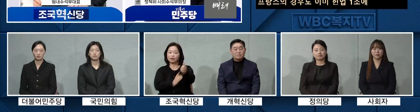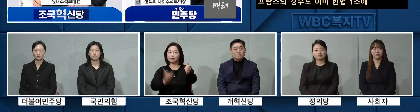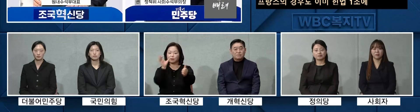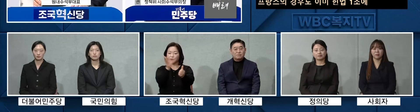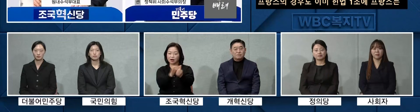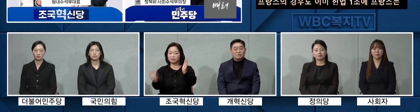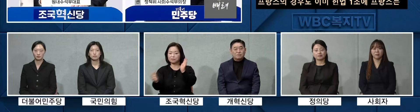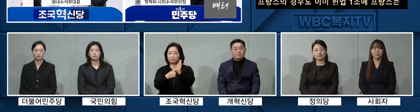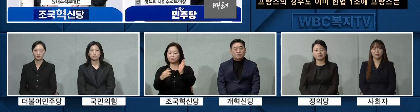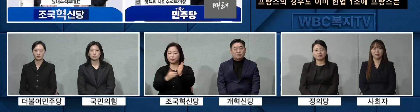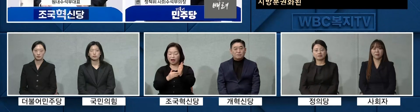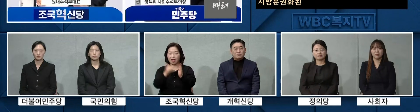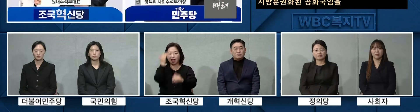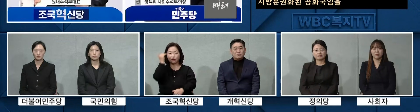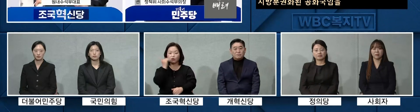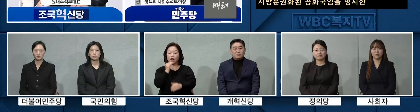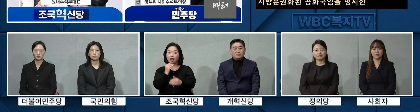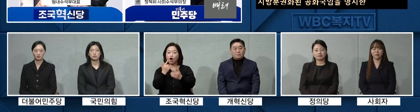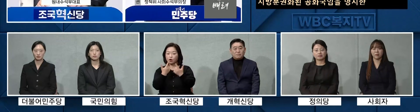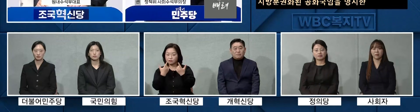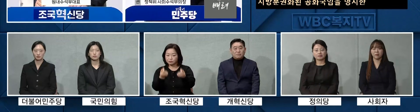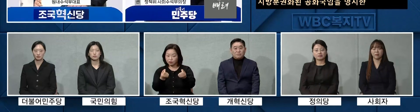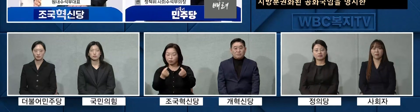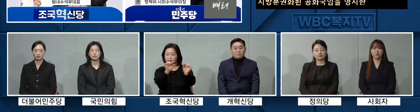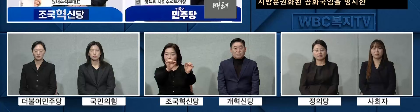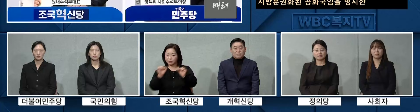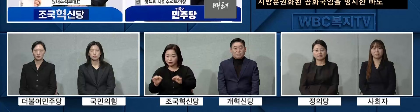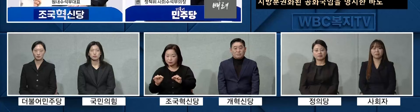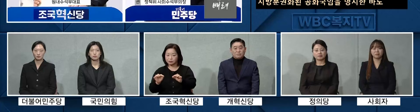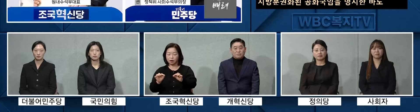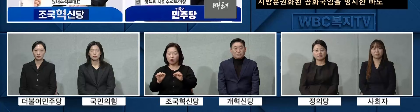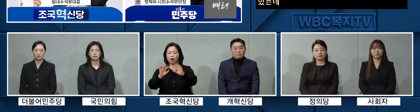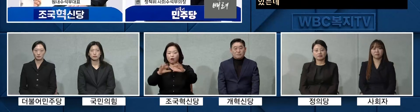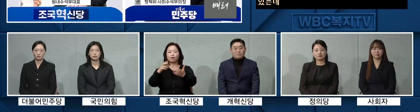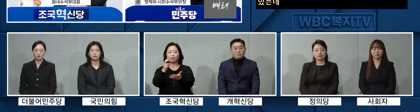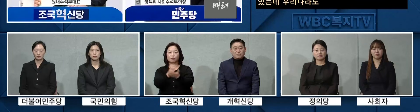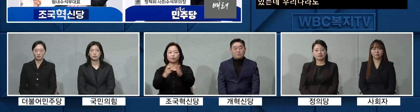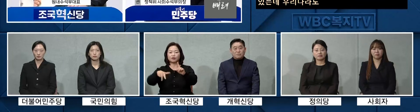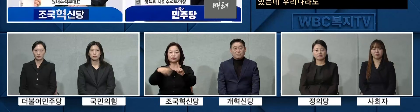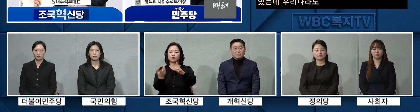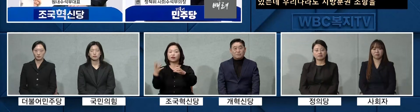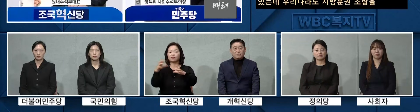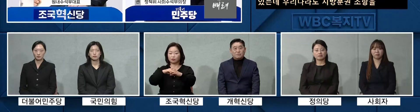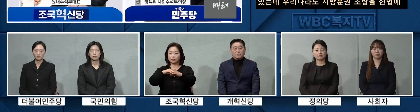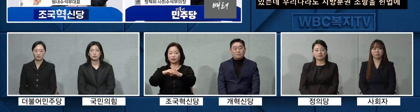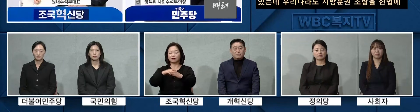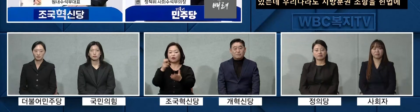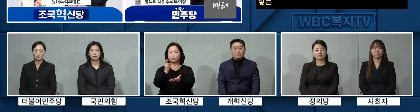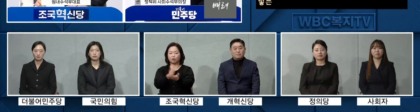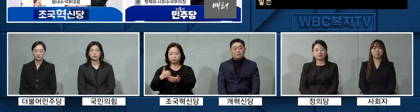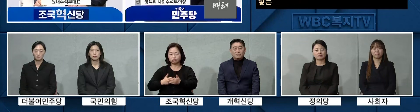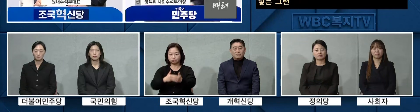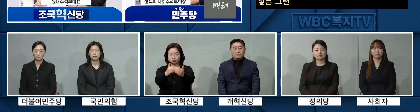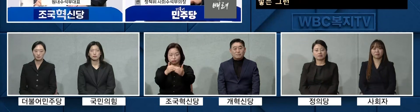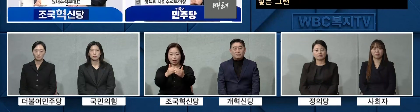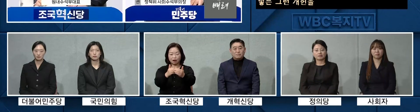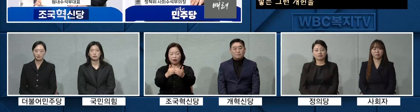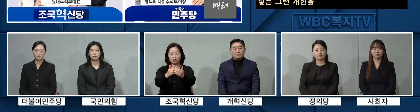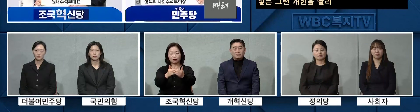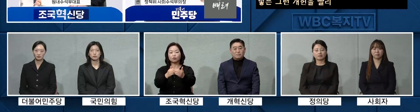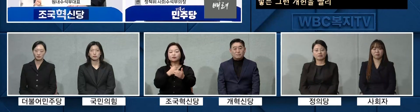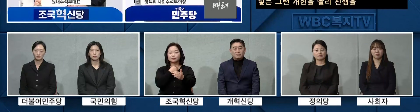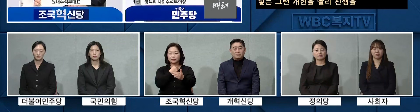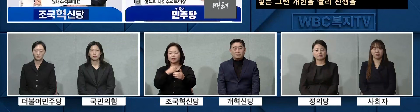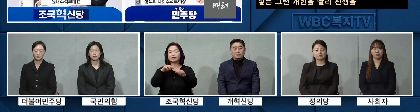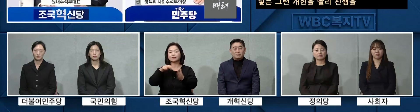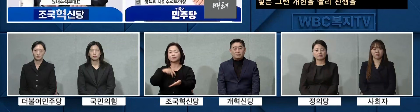바도 있는데 우리나라도 지방 분권 조항을 이 헌법에 넣는 그런 개헌을 빨리 진행을 하자는 것이 조국